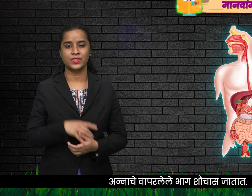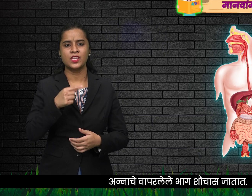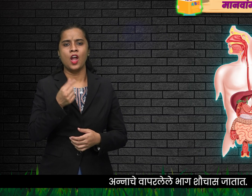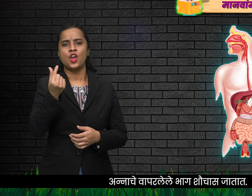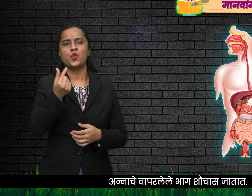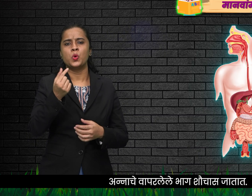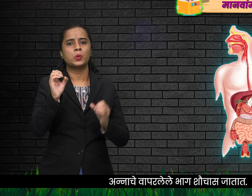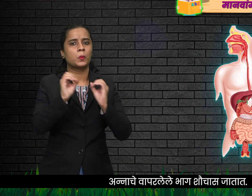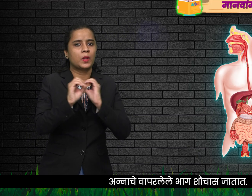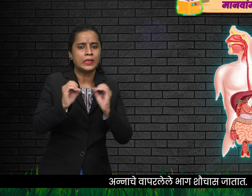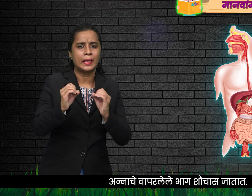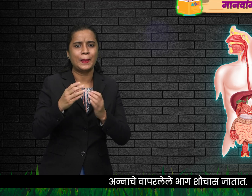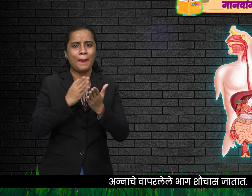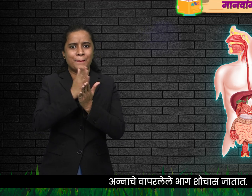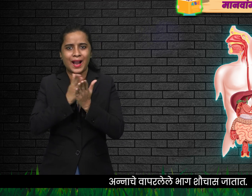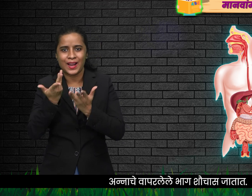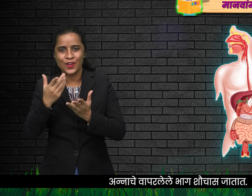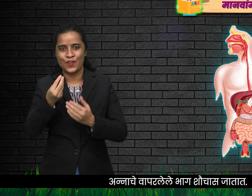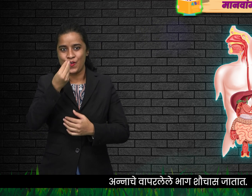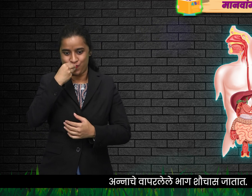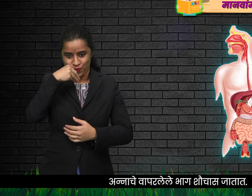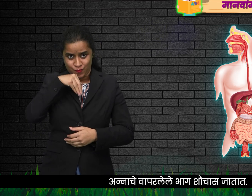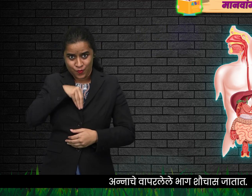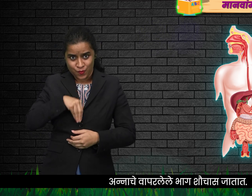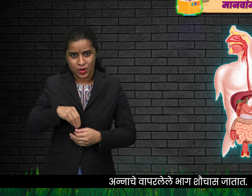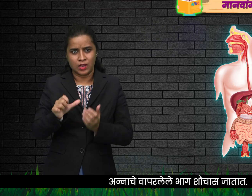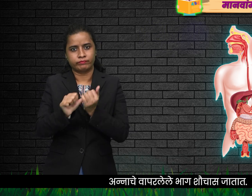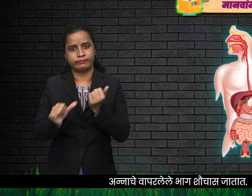अन्नाचे वापरलेले भाग शौचास जातात.